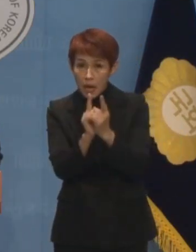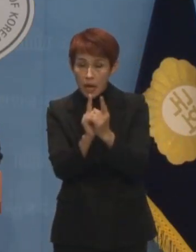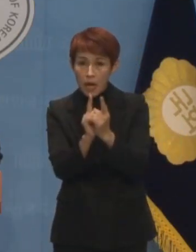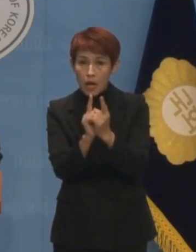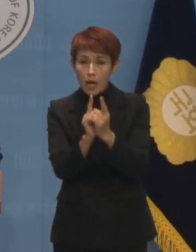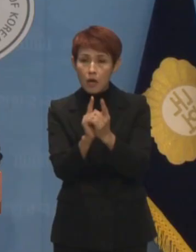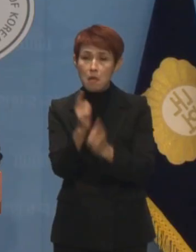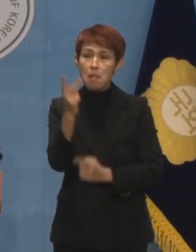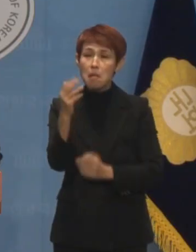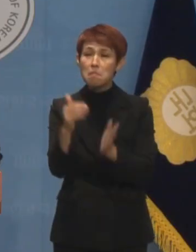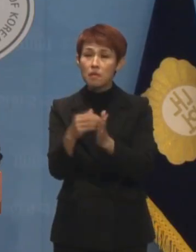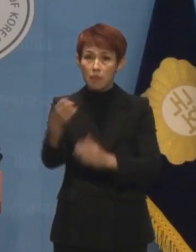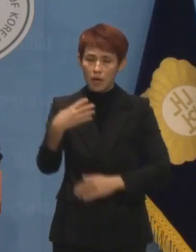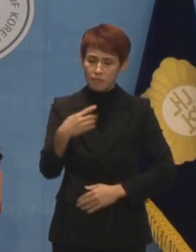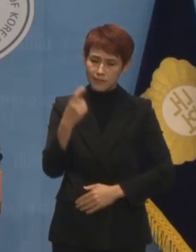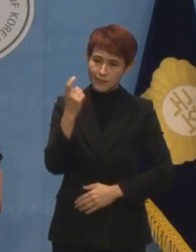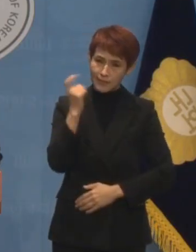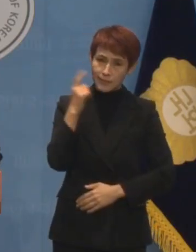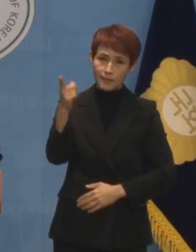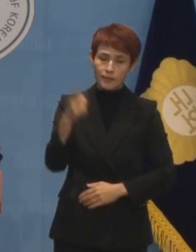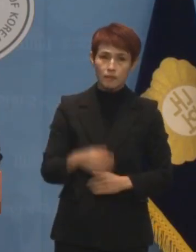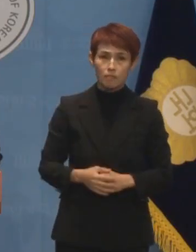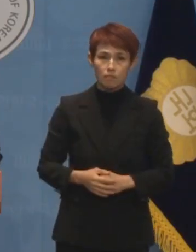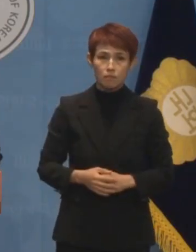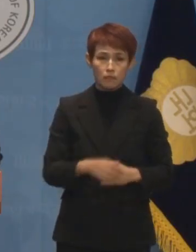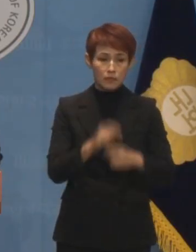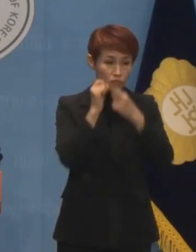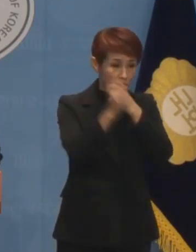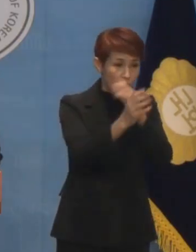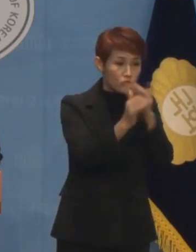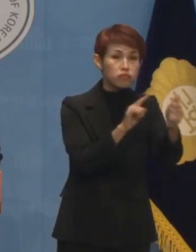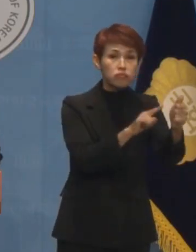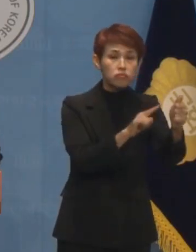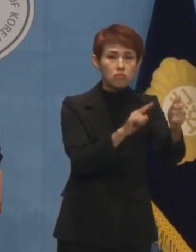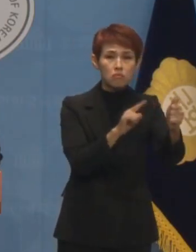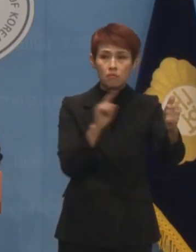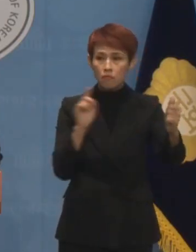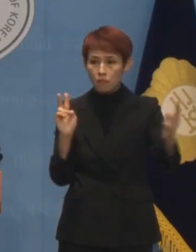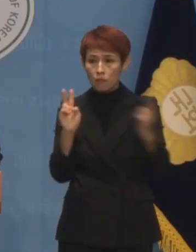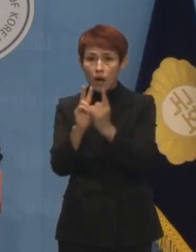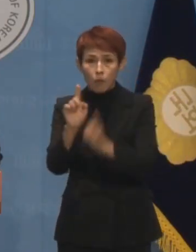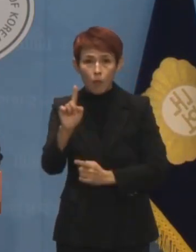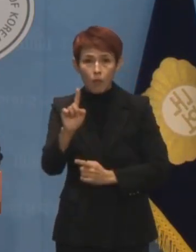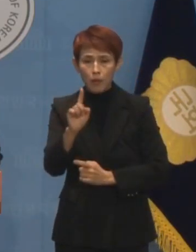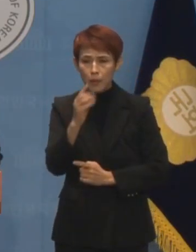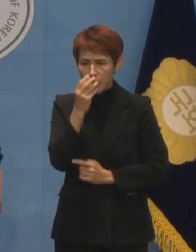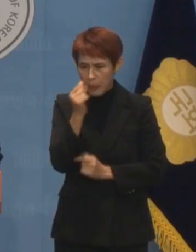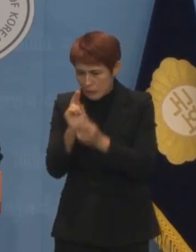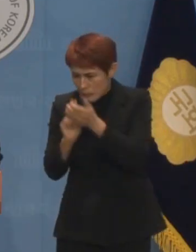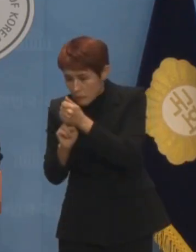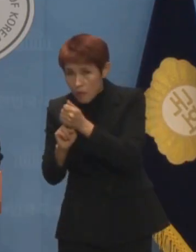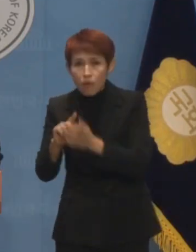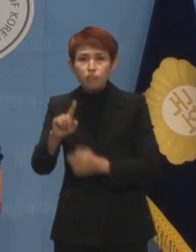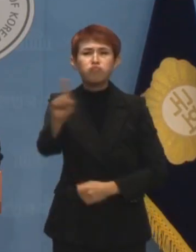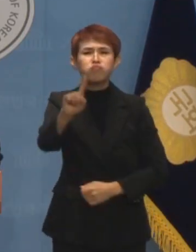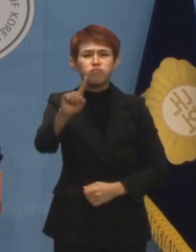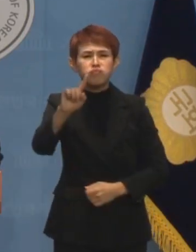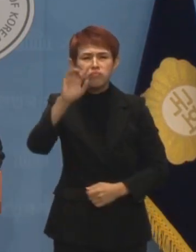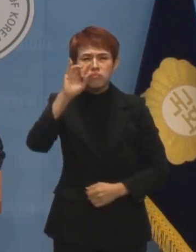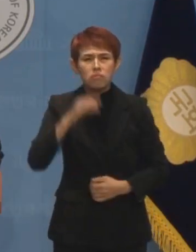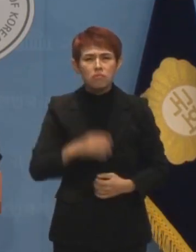있습니다. 한낱 협잡꾼이라는 사람과 무엇을 했기에 덮고 숨기기에 바쁩니까?